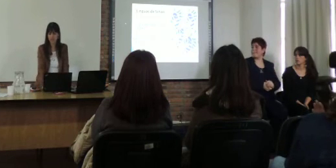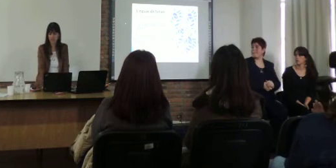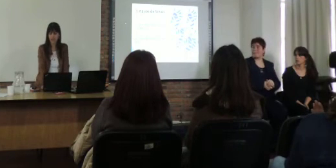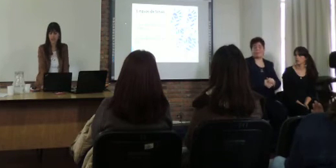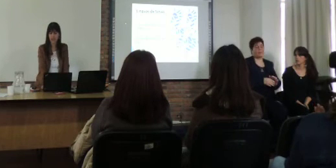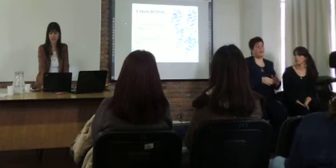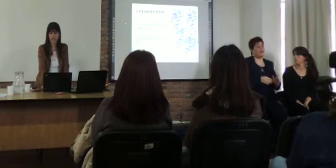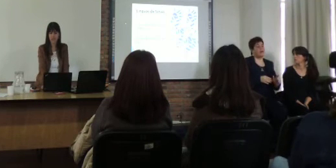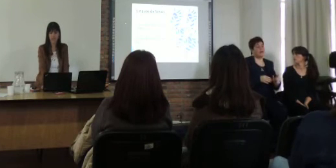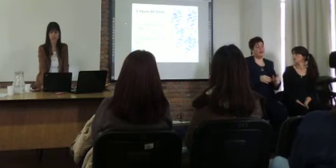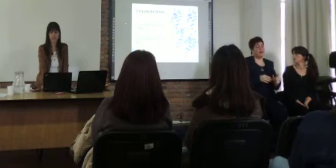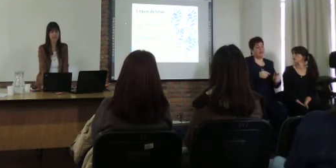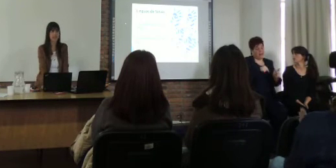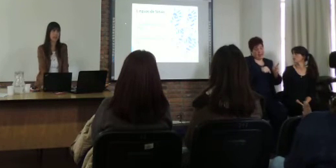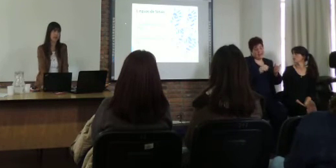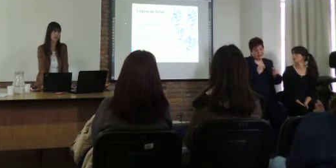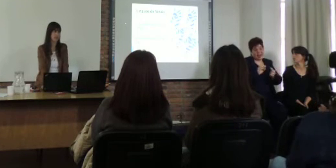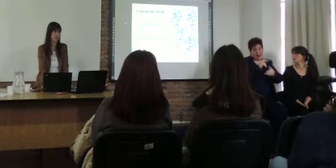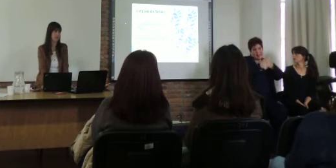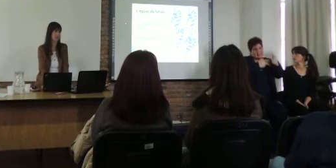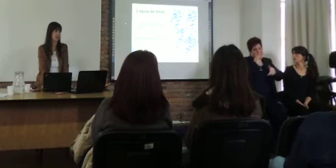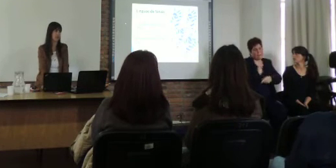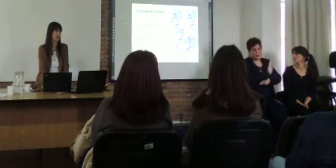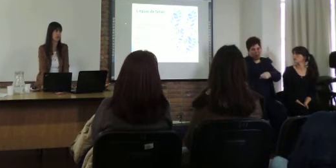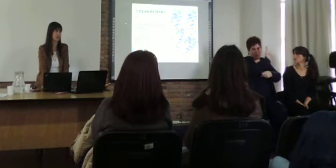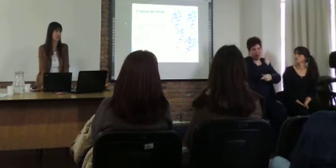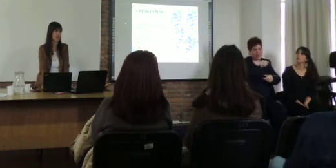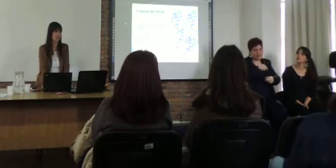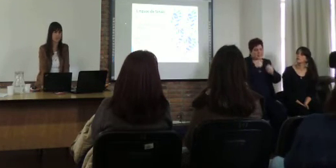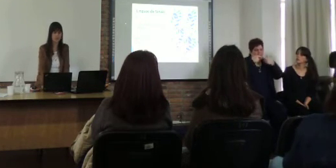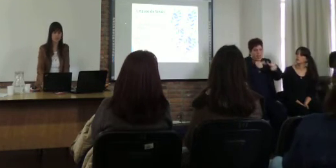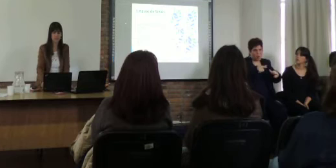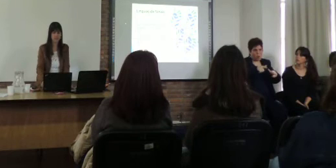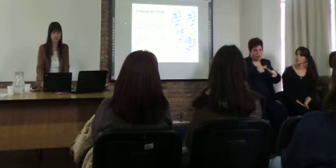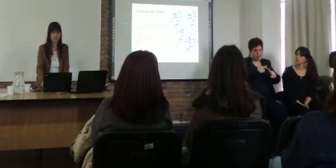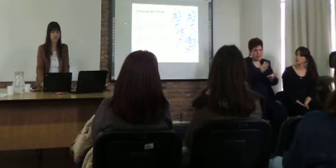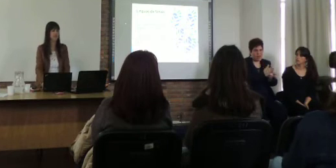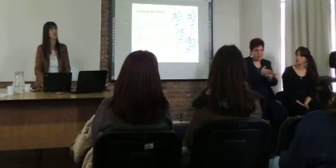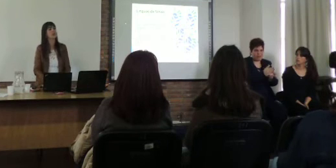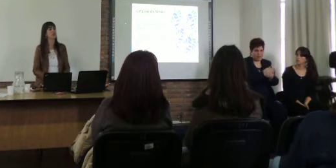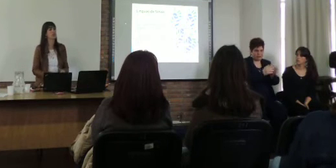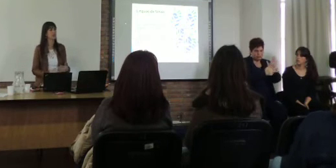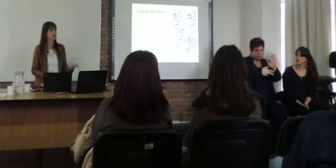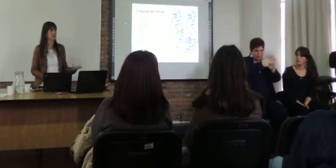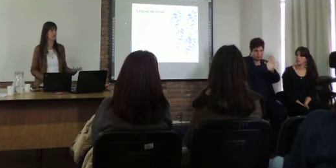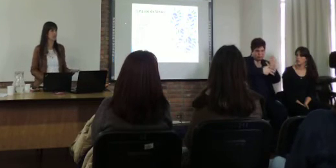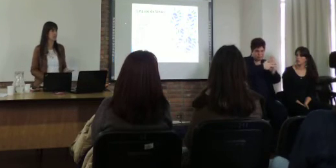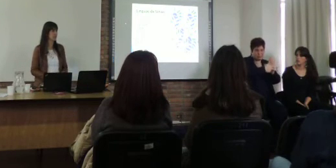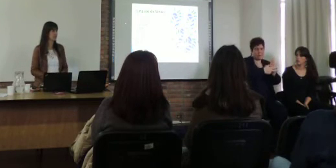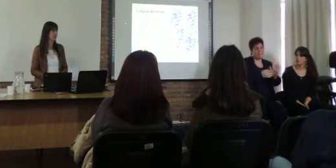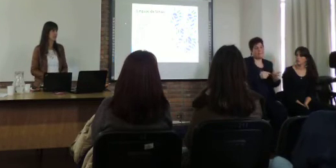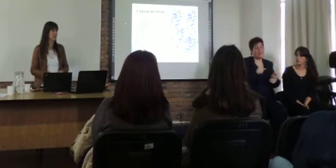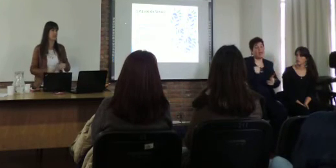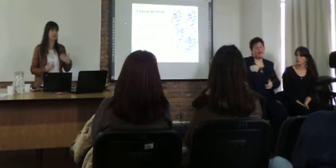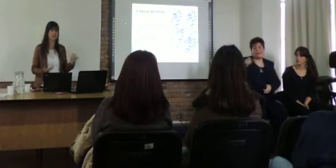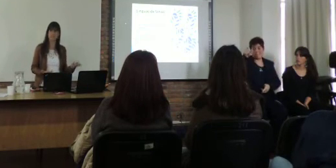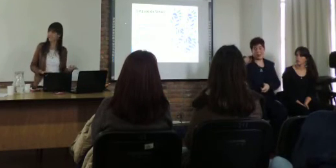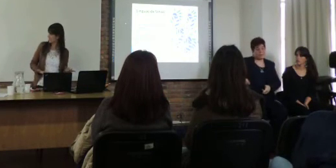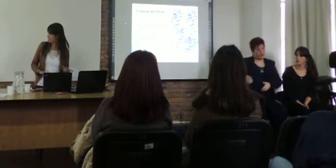gente chamou ele de Libraço, o encontro da Libras com o NSU. Como a minha colega